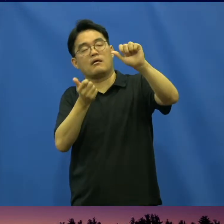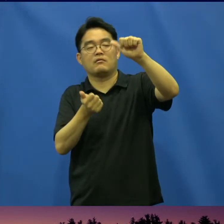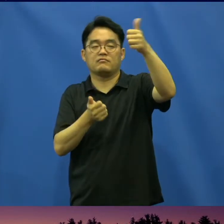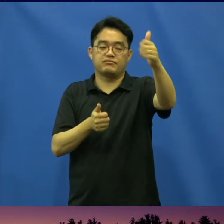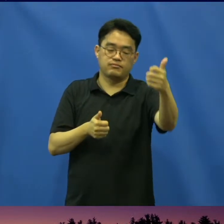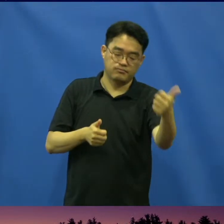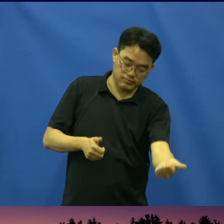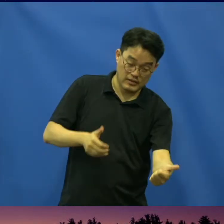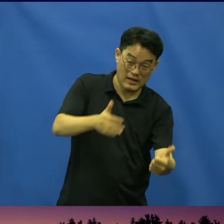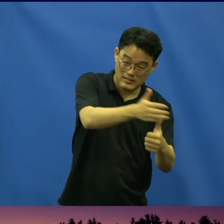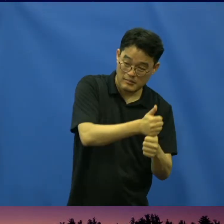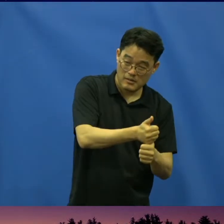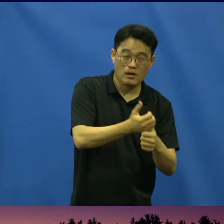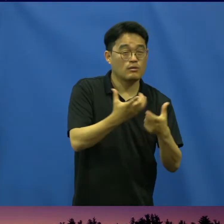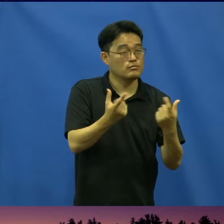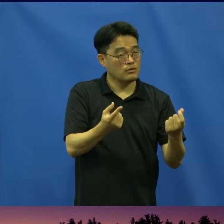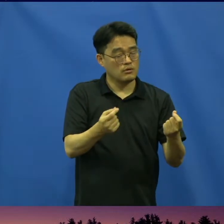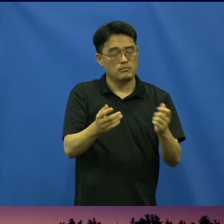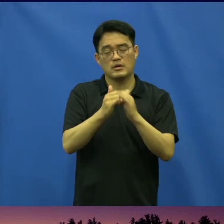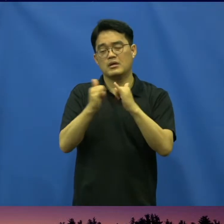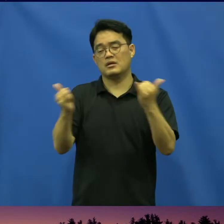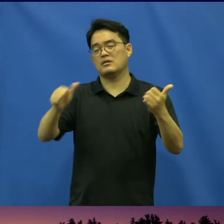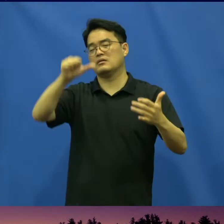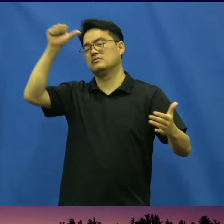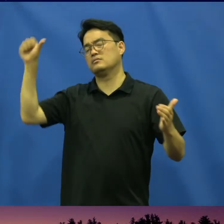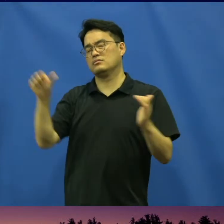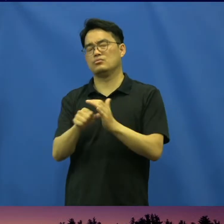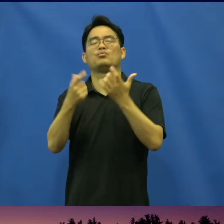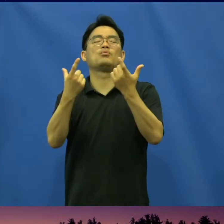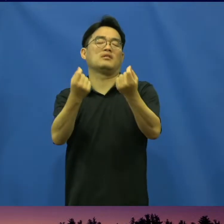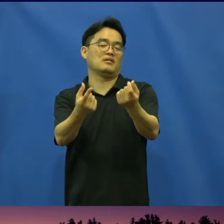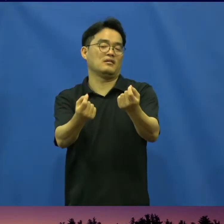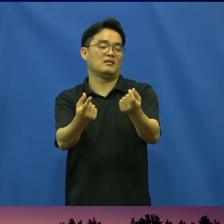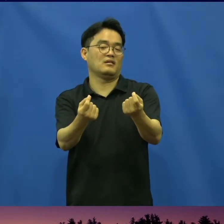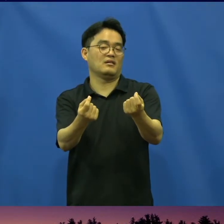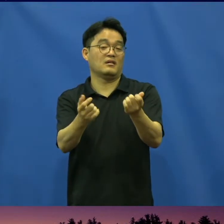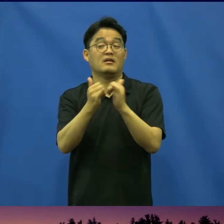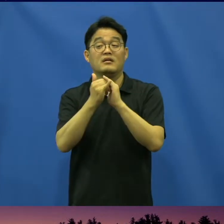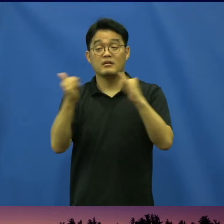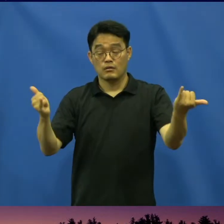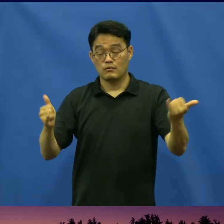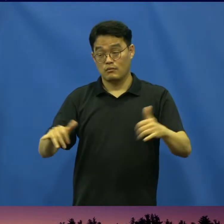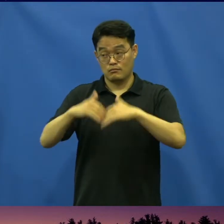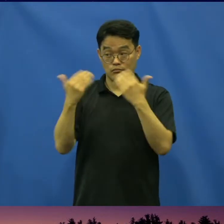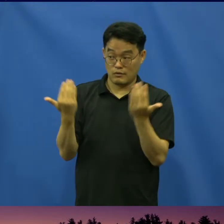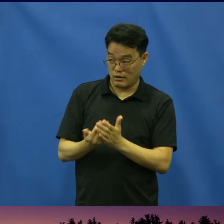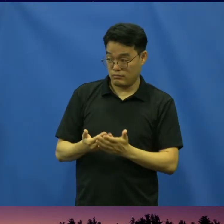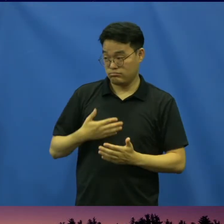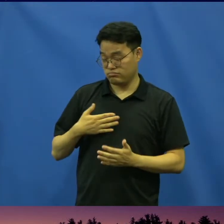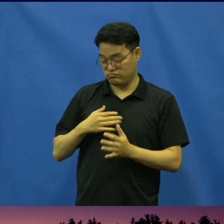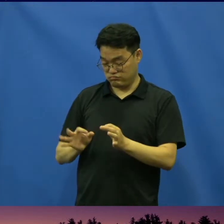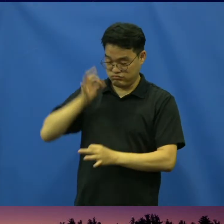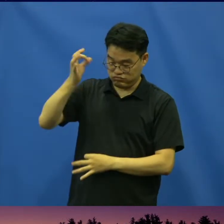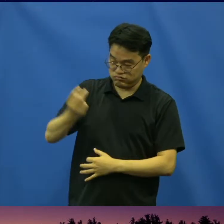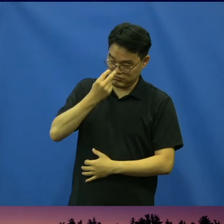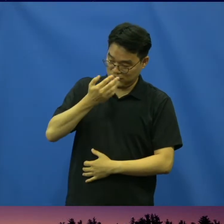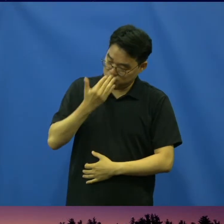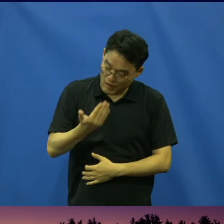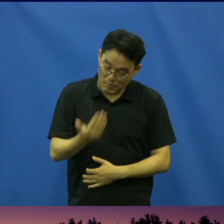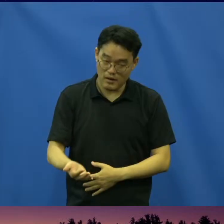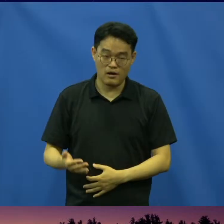오늘 여기 그랬잖아요. 성경에 인생들도 재앙의 날이 그들에게 후련히 새처럼 물고기처럼 온다는